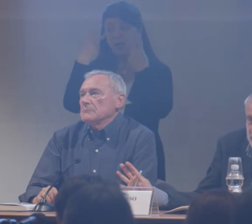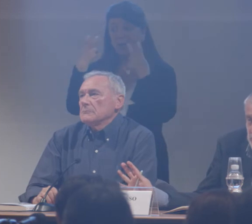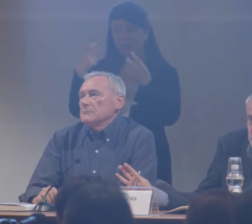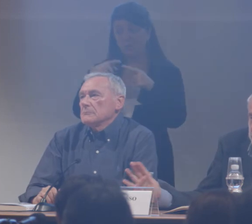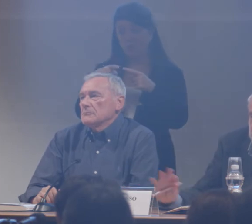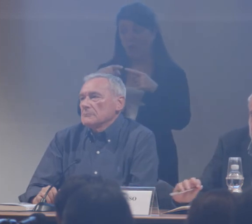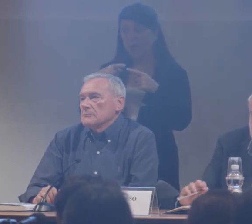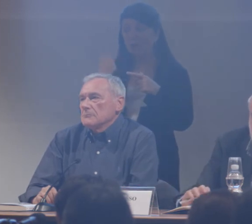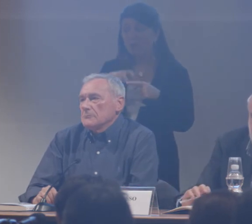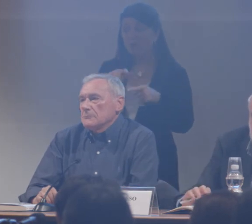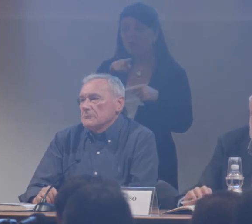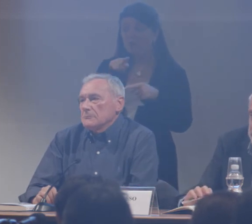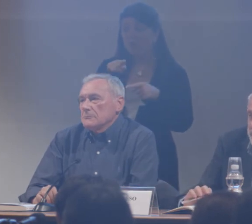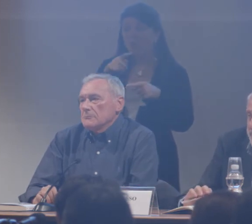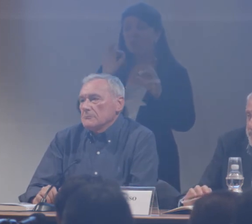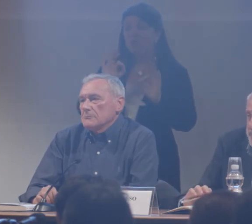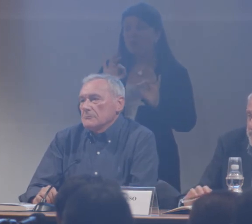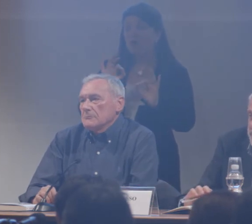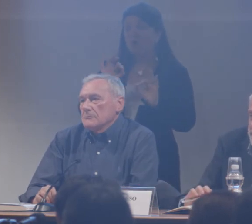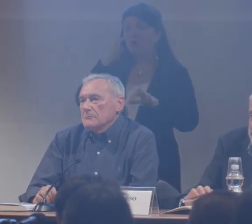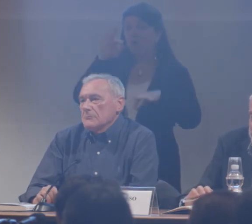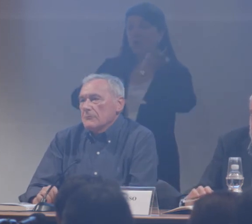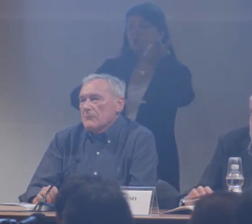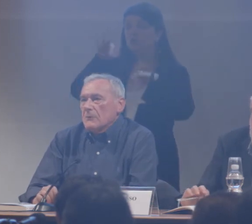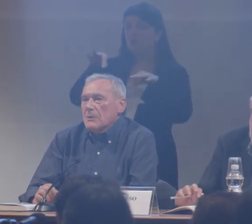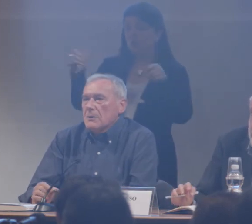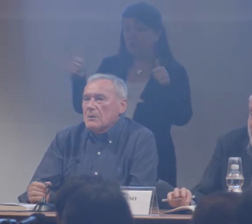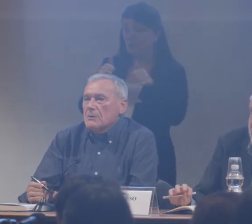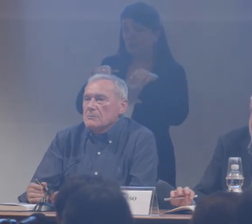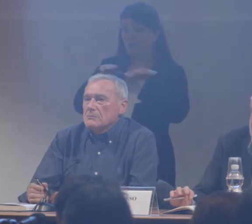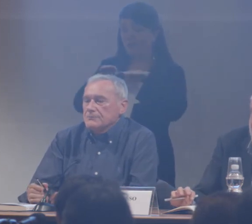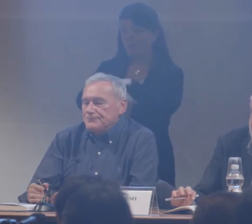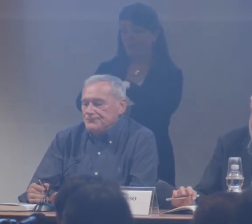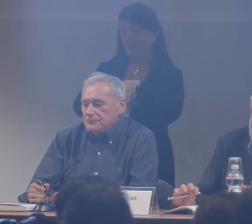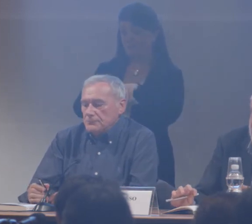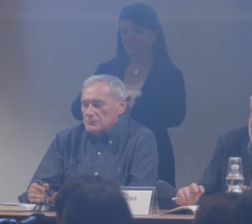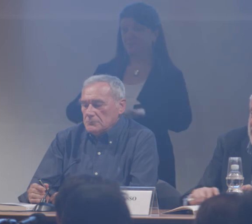essendo stato lui giudice al latere di quel. Ma